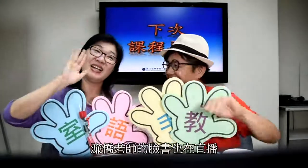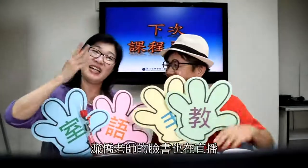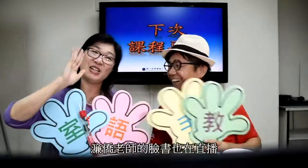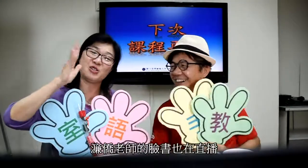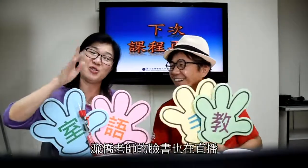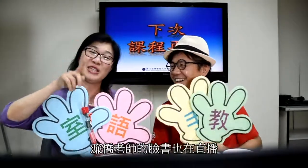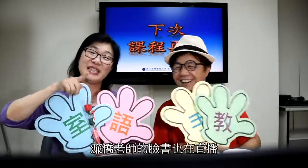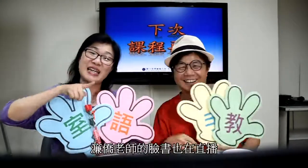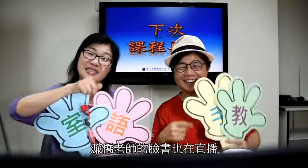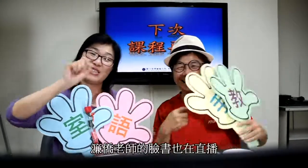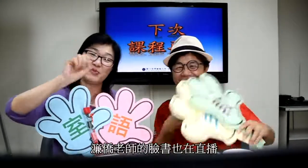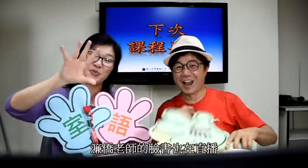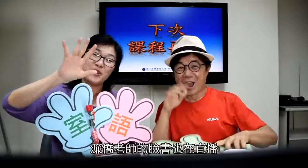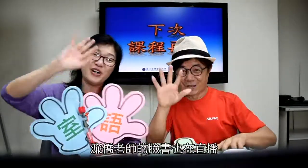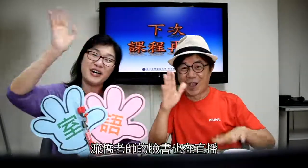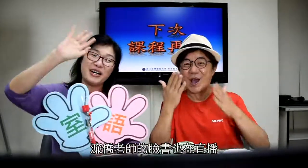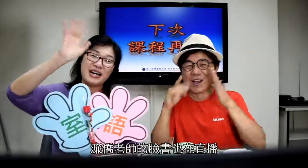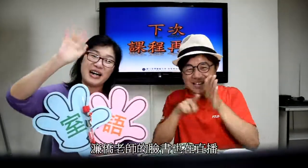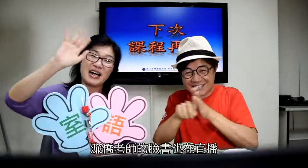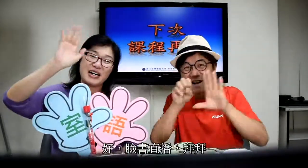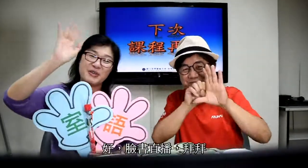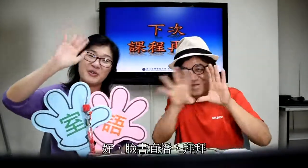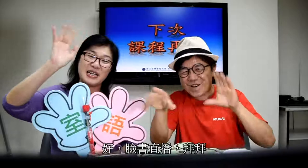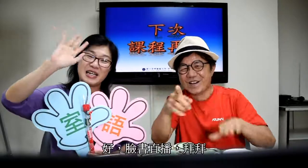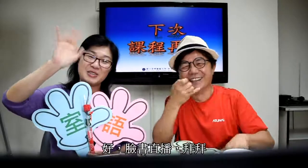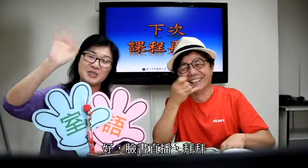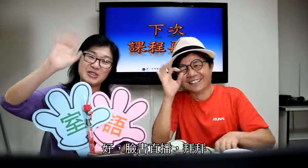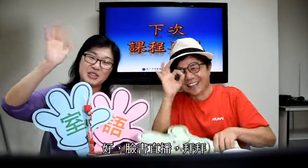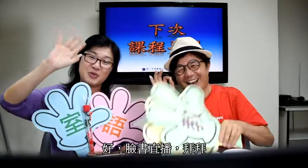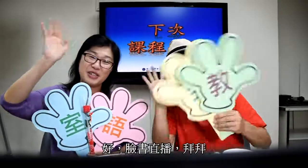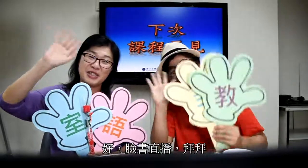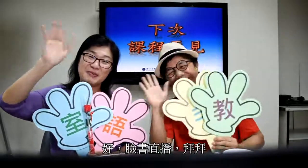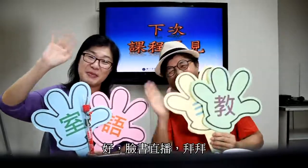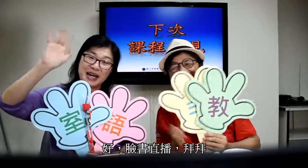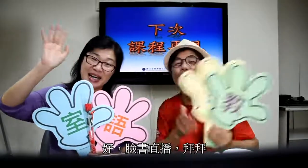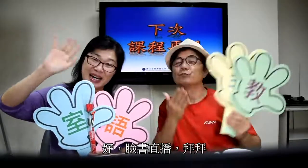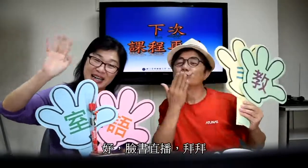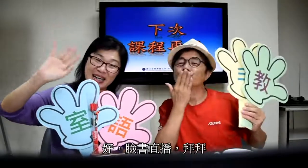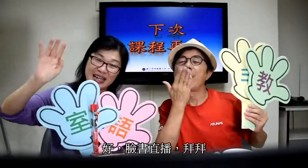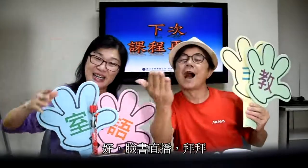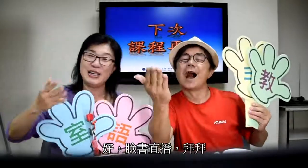脸书也在直播，好，脸书直播，拜拜。